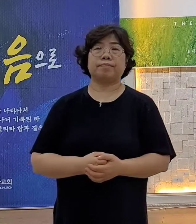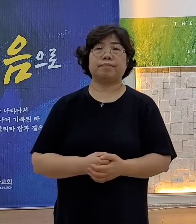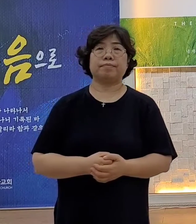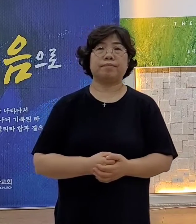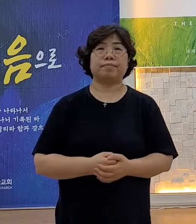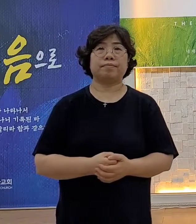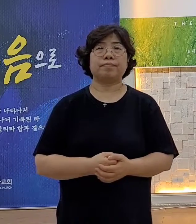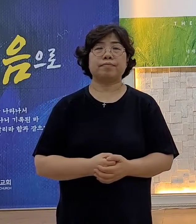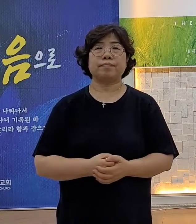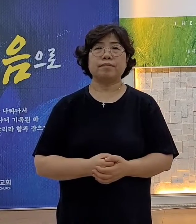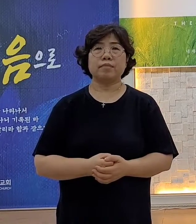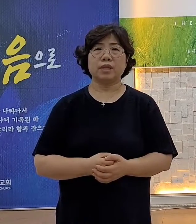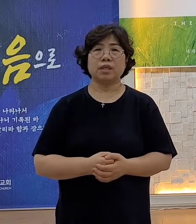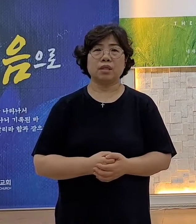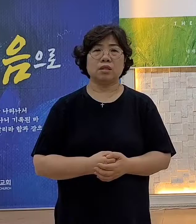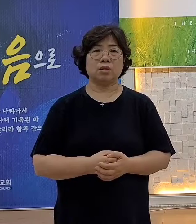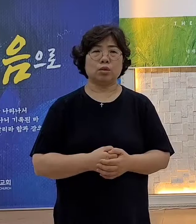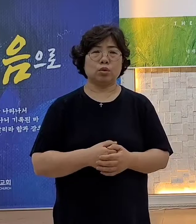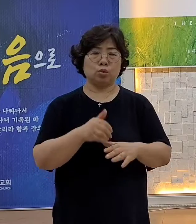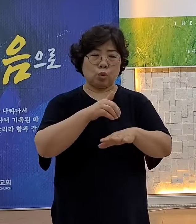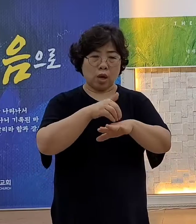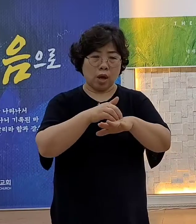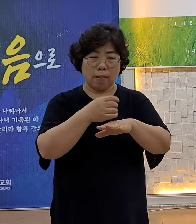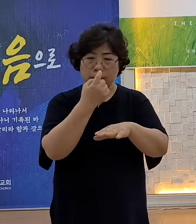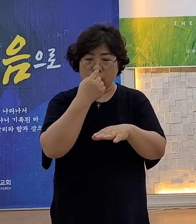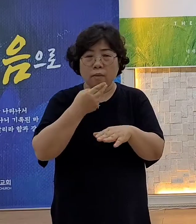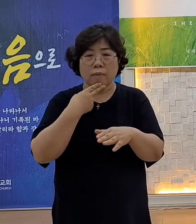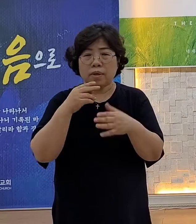여러분 이거 중요한 원리입니다. 우리 아이들이요